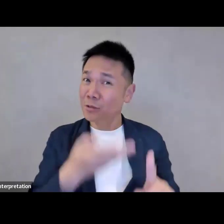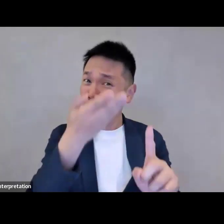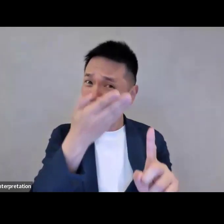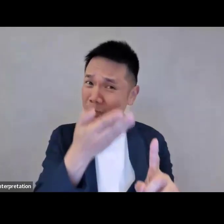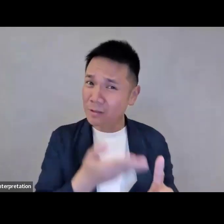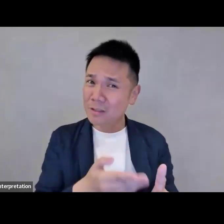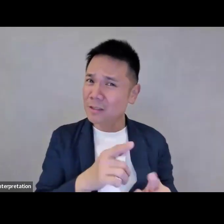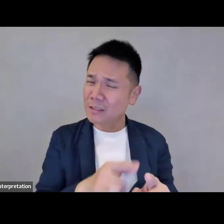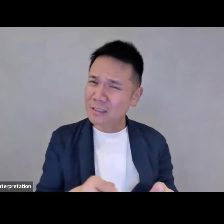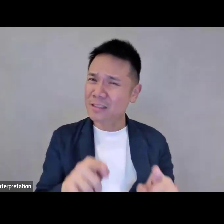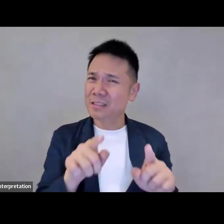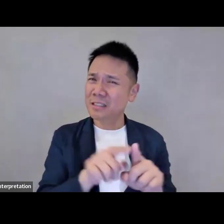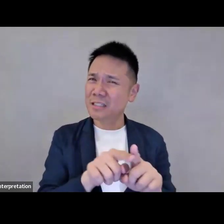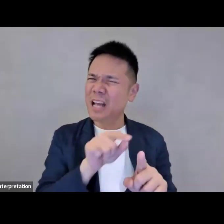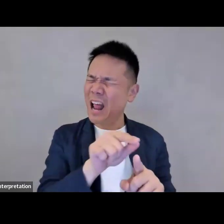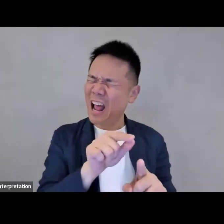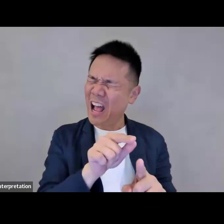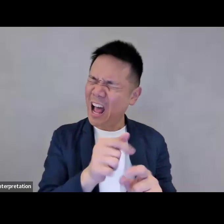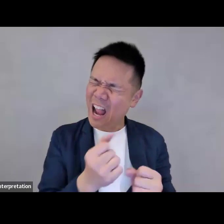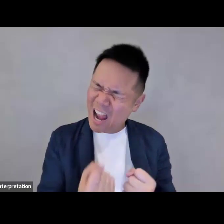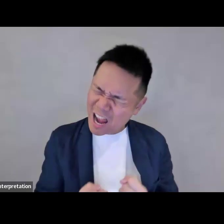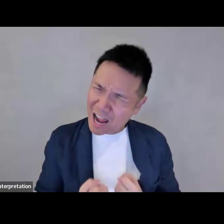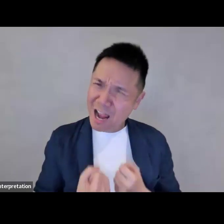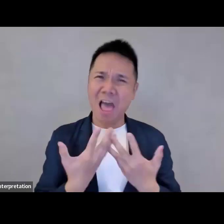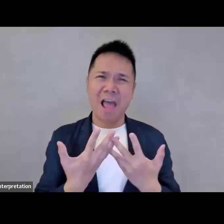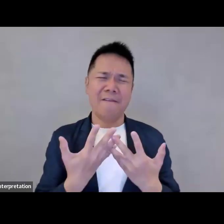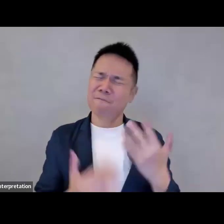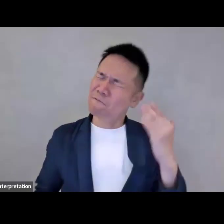我会说，如果用我自己，